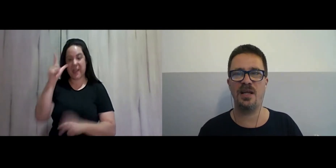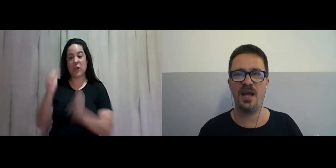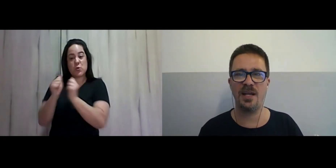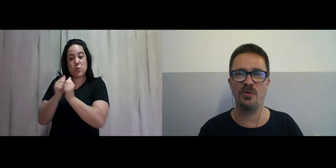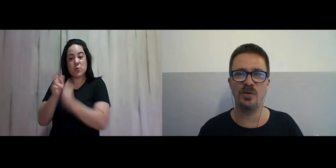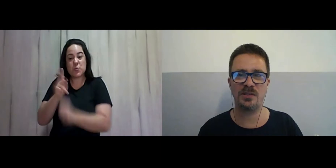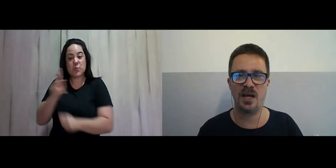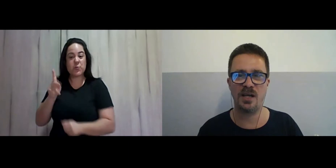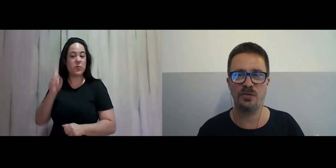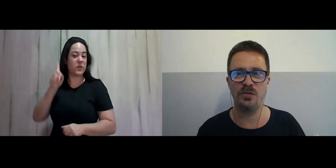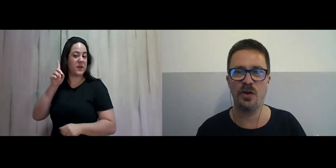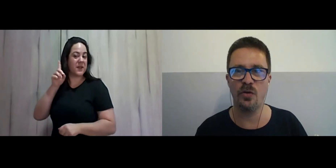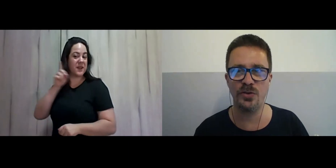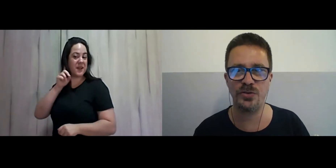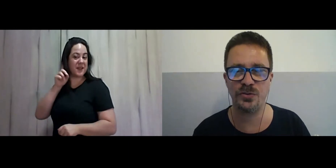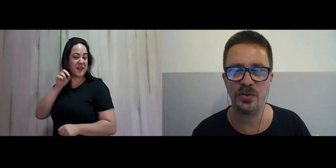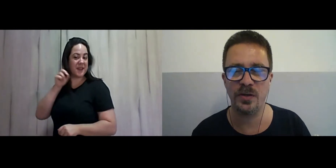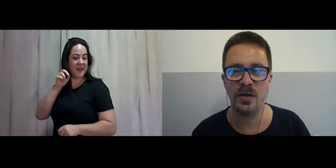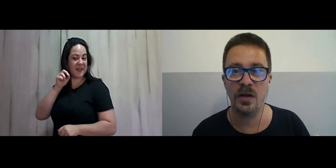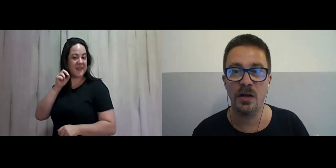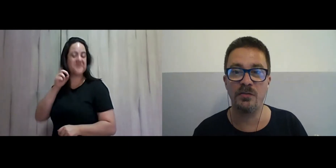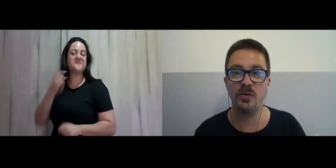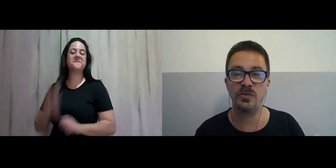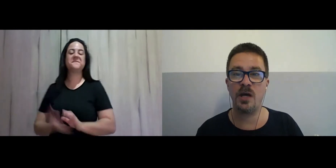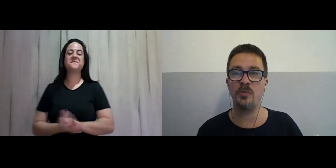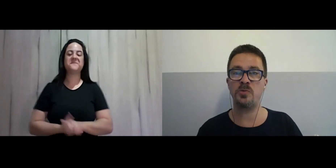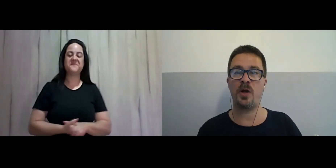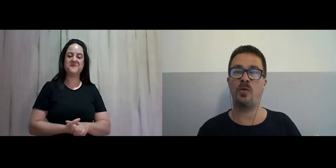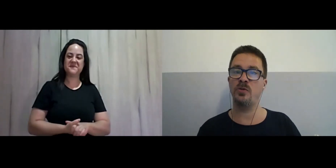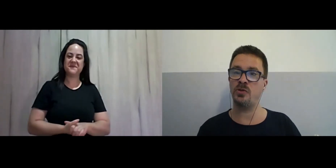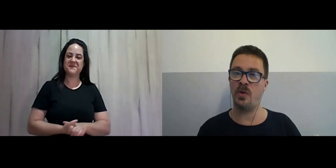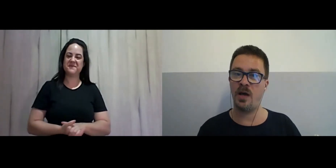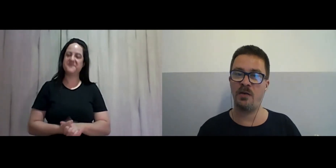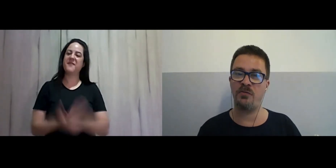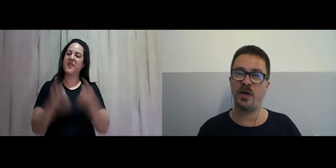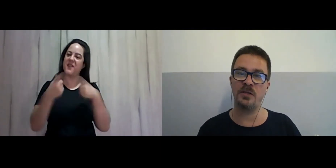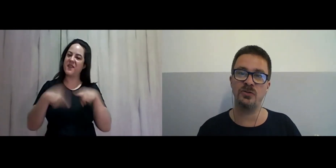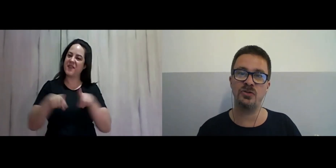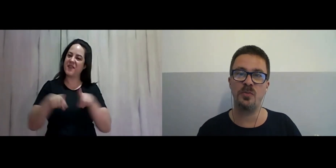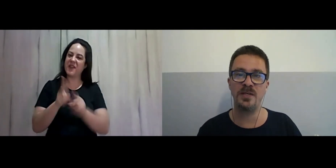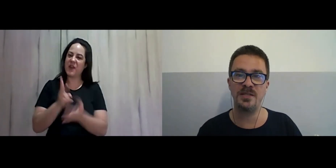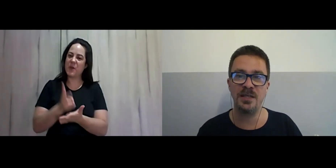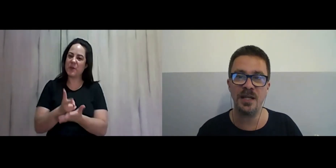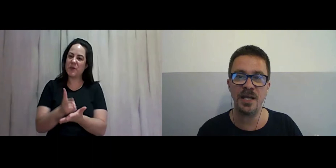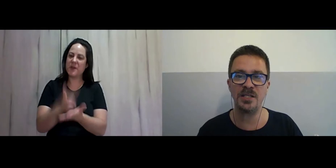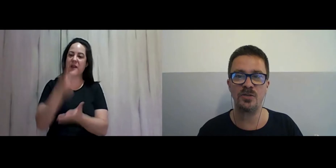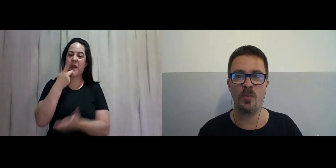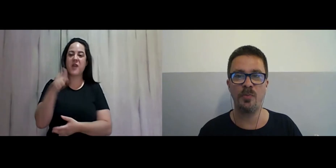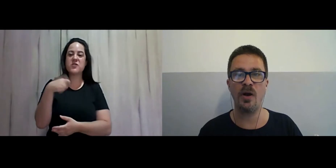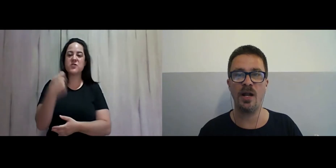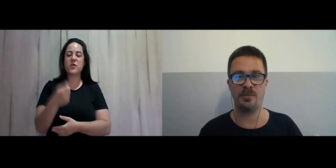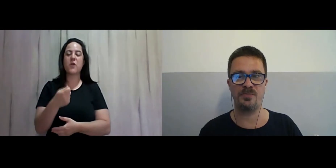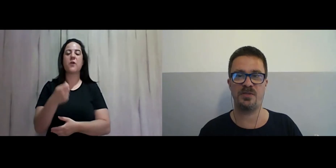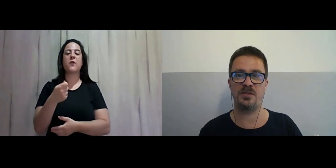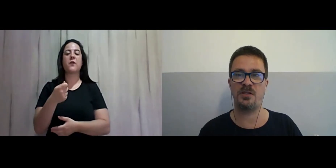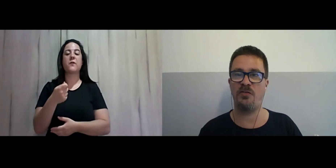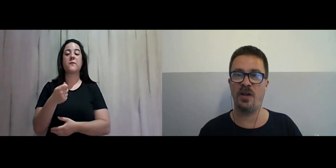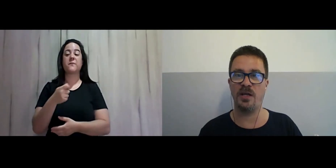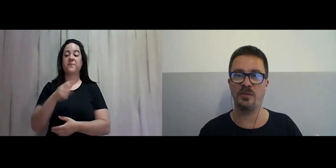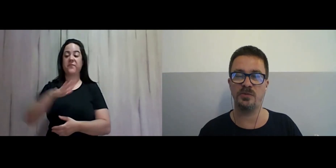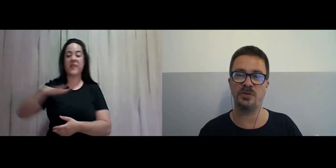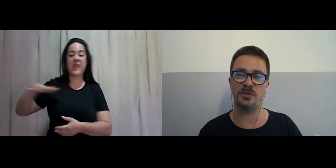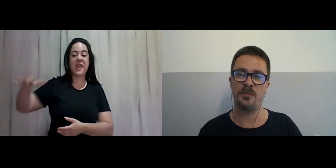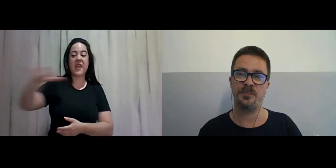professora Daniele Gotardo Veloso. Voltamos para continuar falando sobre as igrejas do Apocalipse.